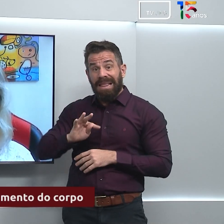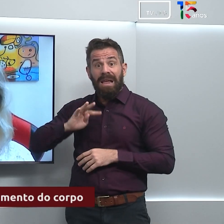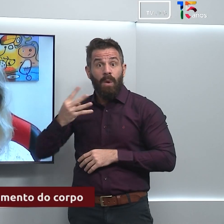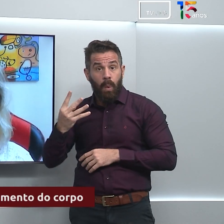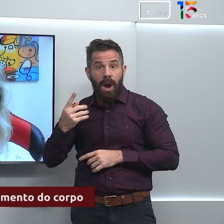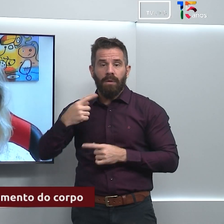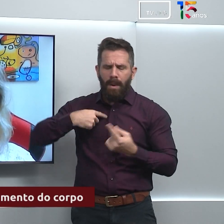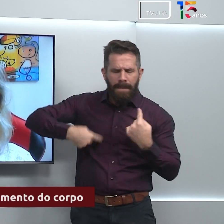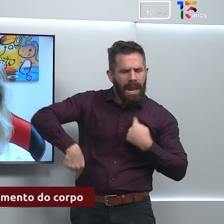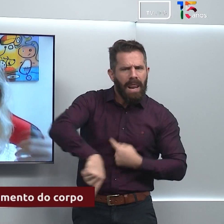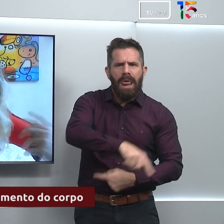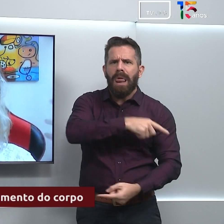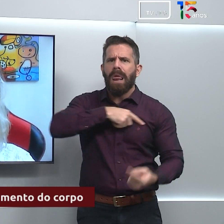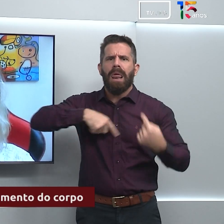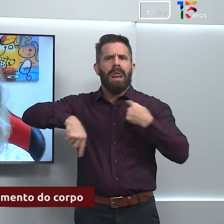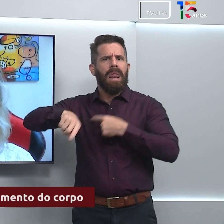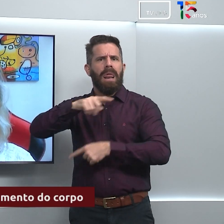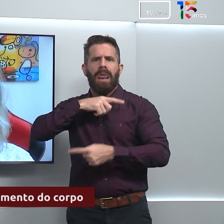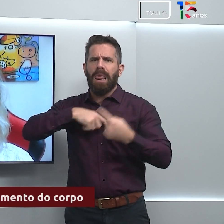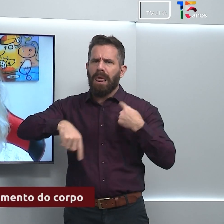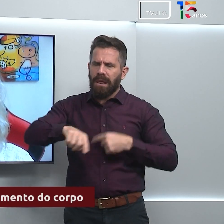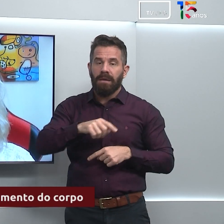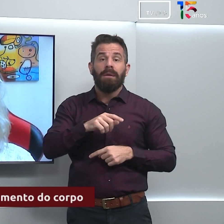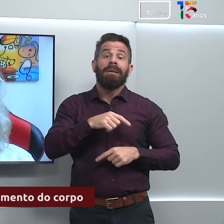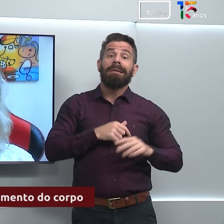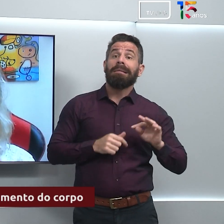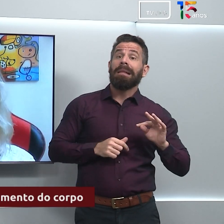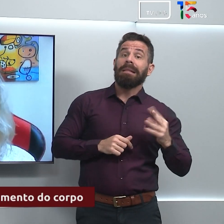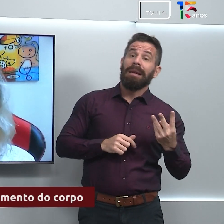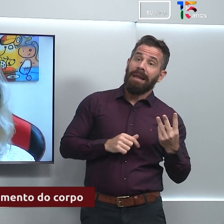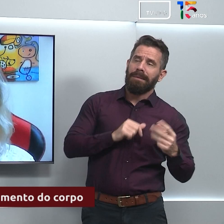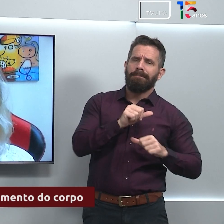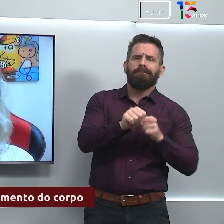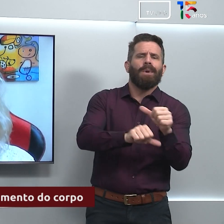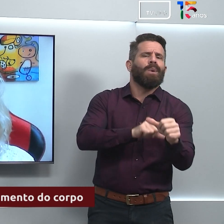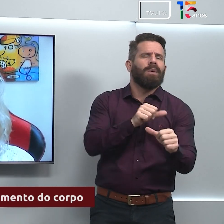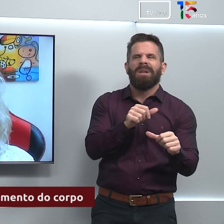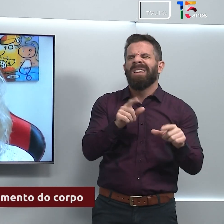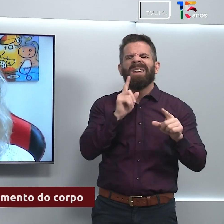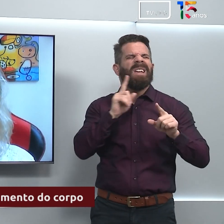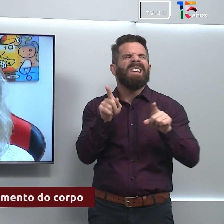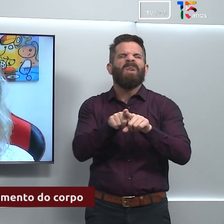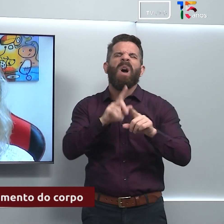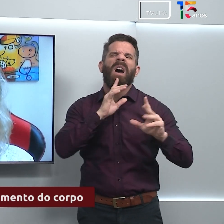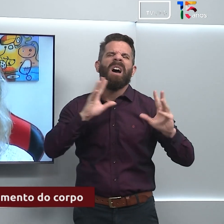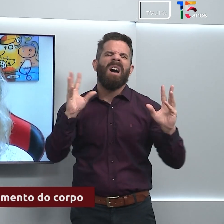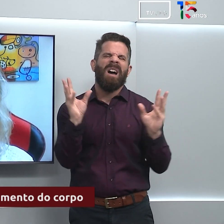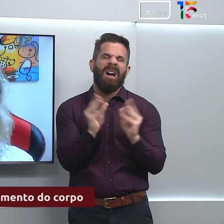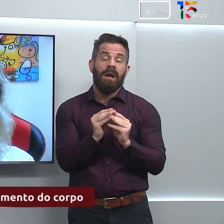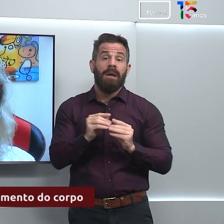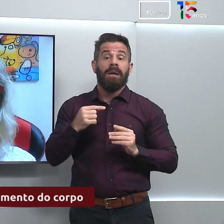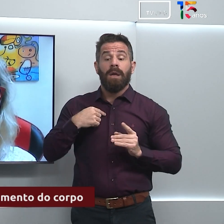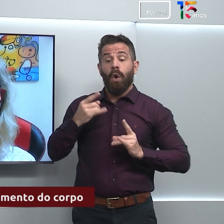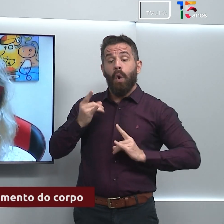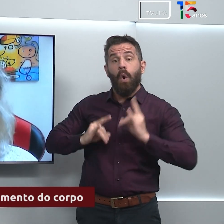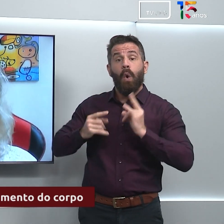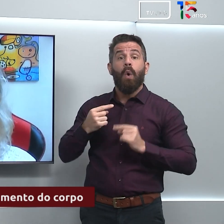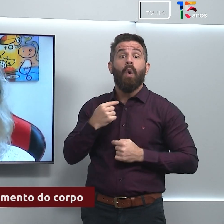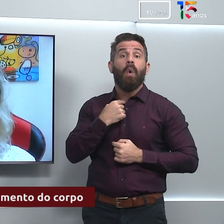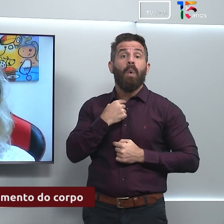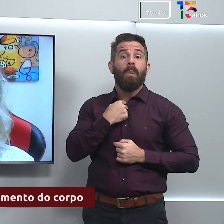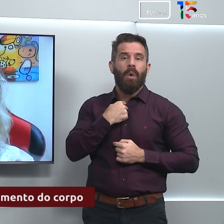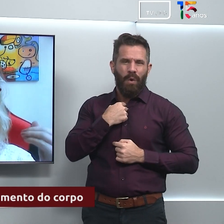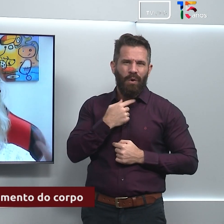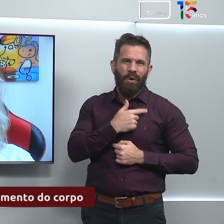dentro da célula, ele vira T3 e vai fazer as suas ações. Mais ou menos, para a gente resumir assim, o hormônio tireoidiano, ele manda todo mundo